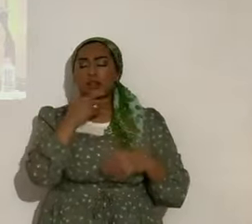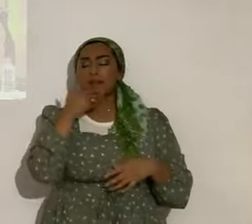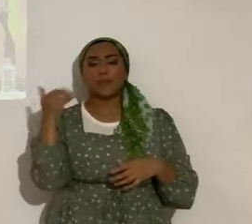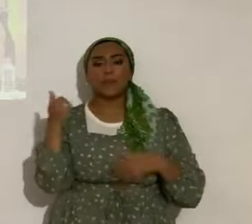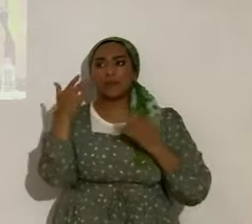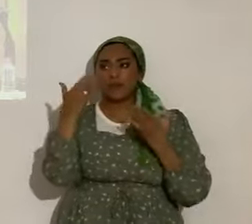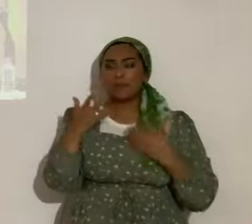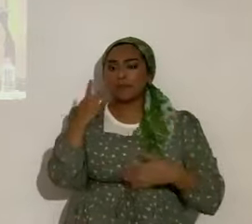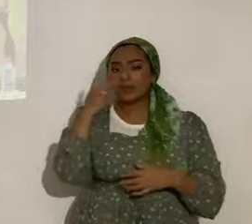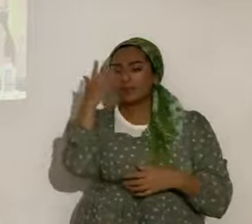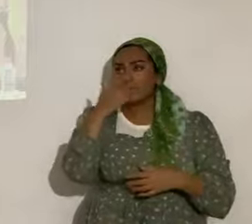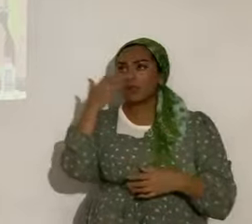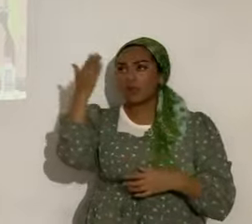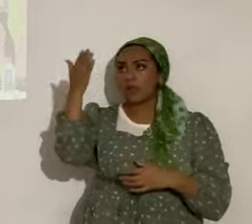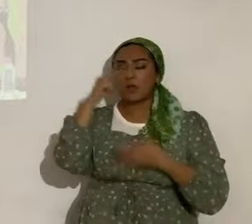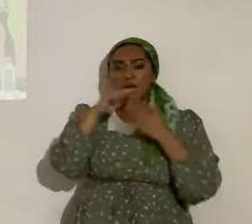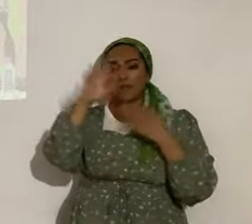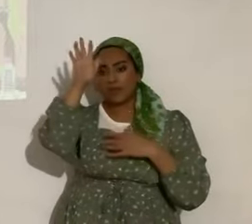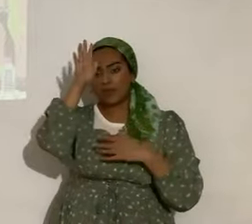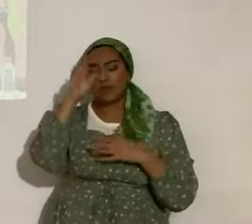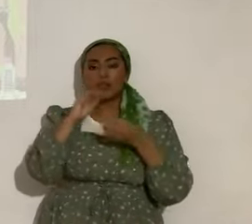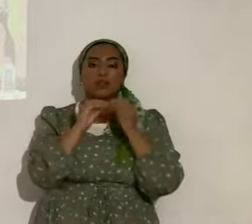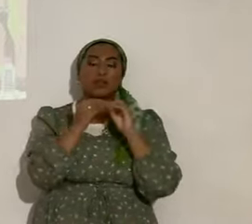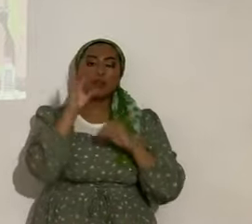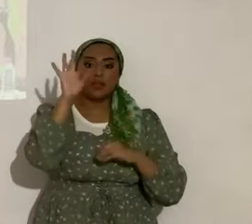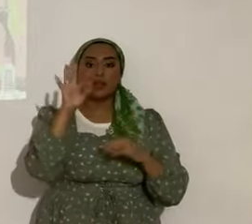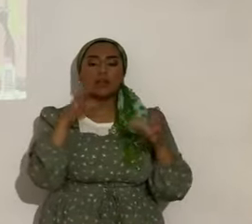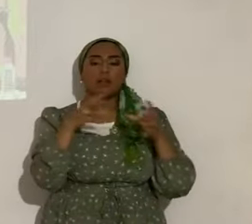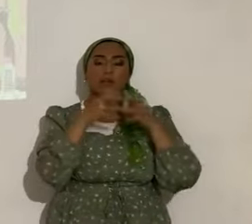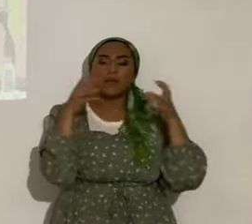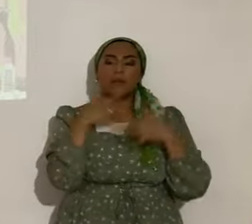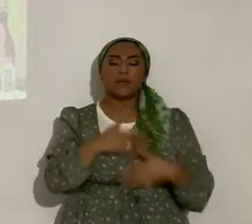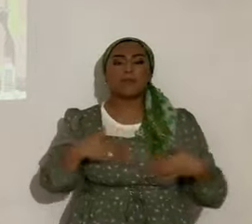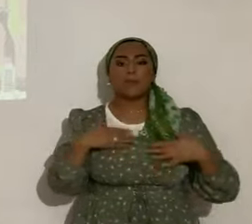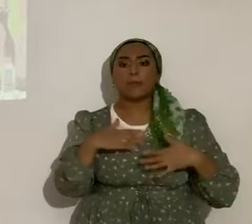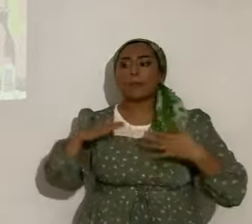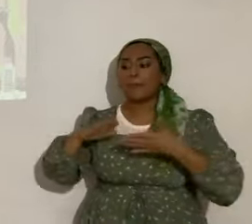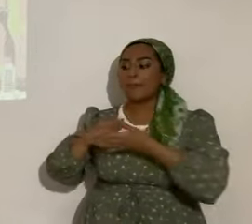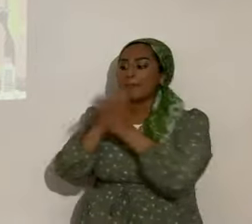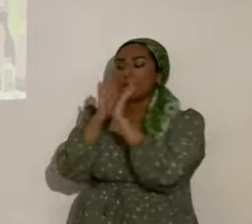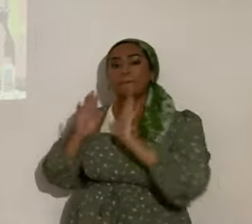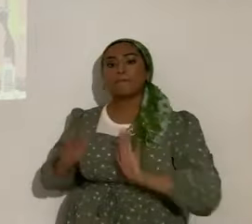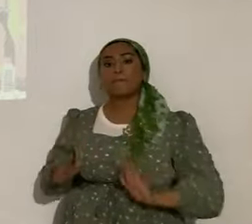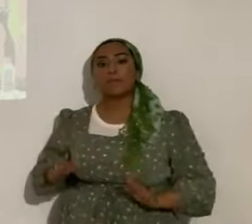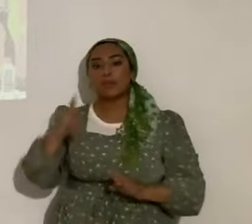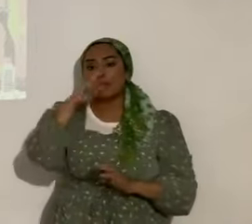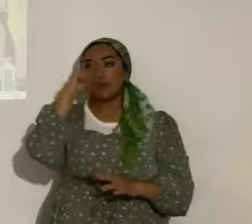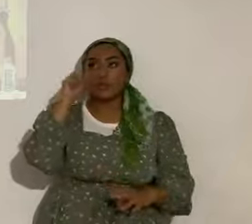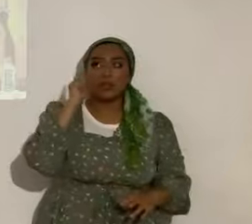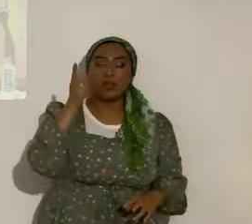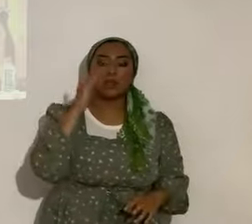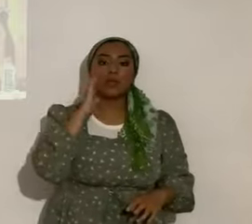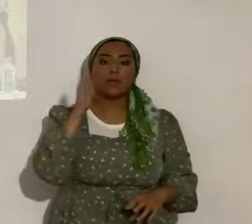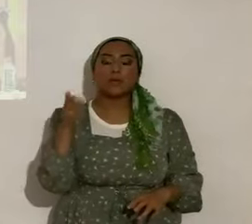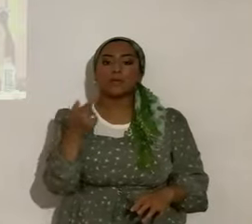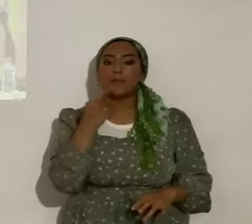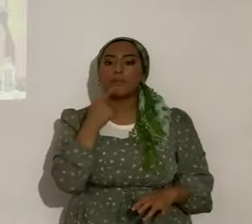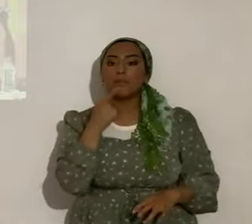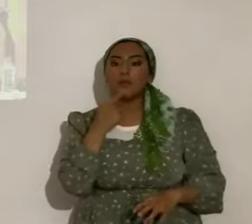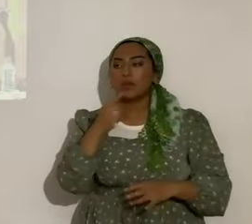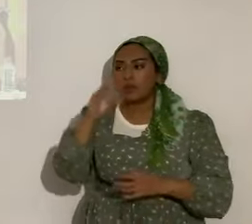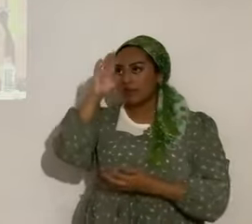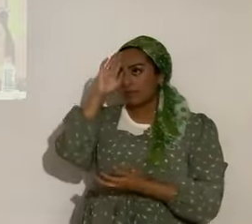ver el rostro del Abacados. 9. Muy dichosos los pacificadores, porque ellos serán llamados hijos